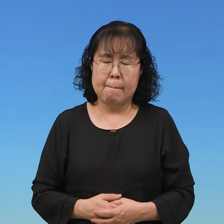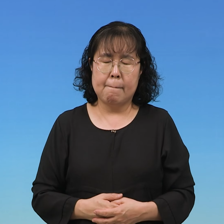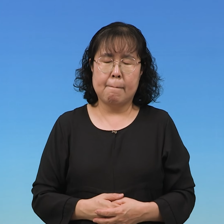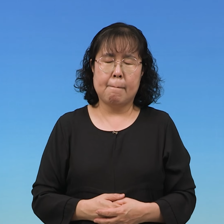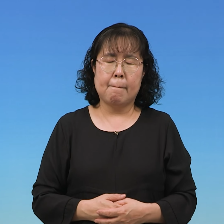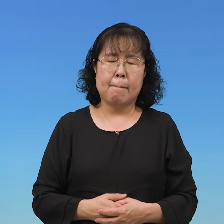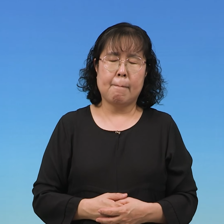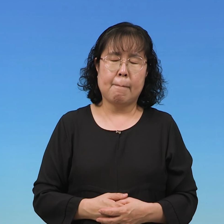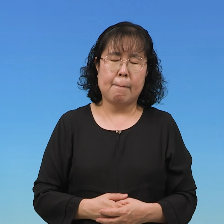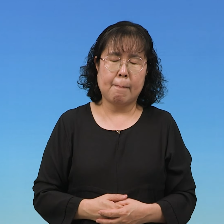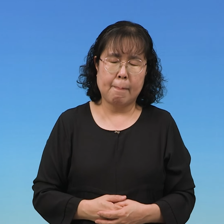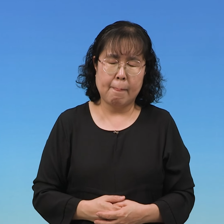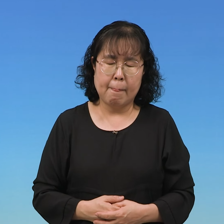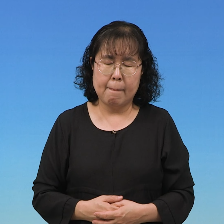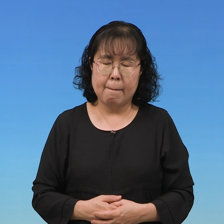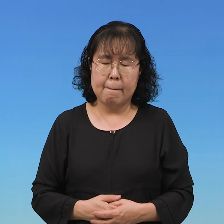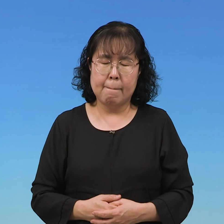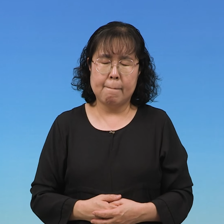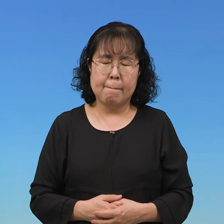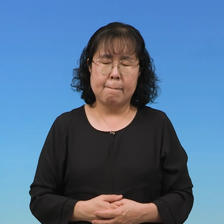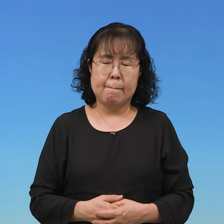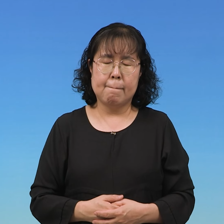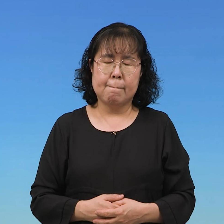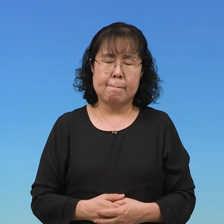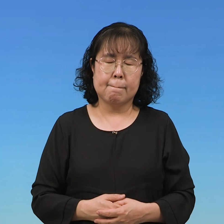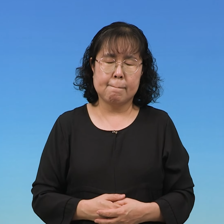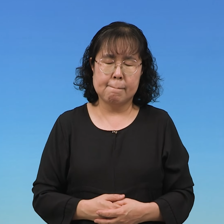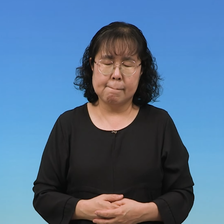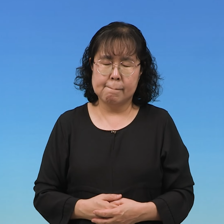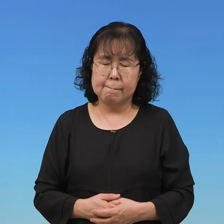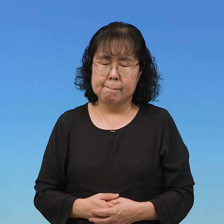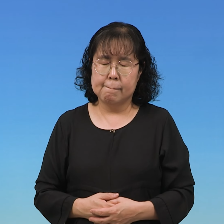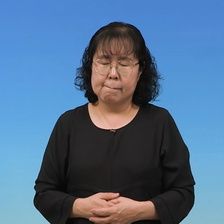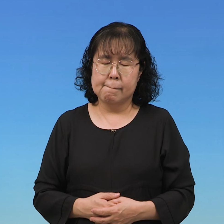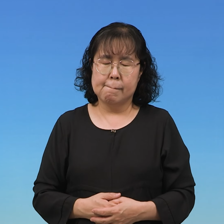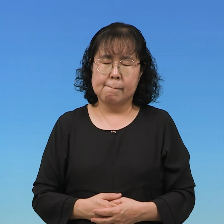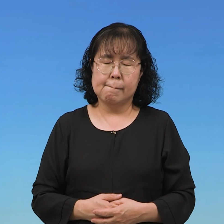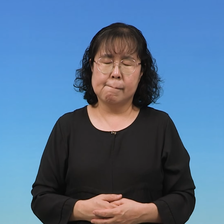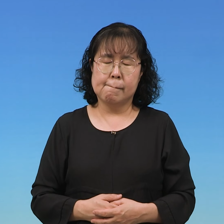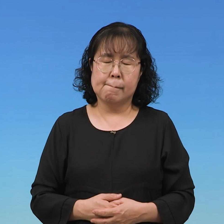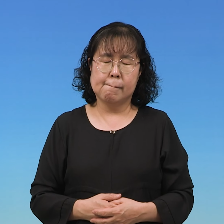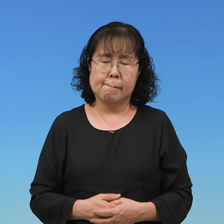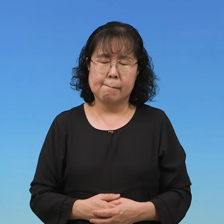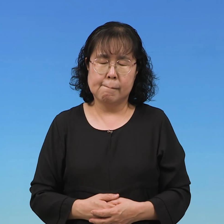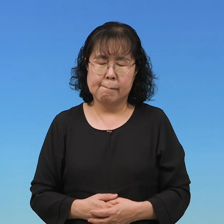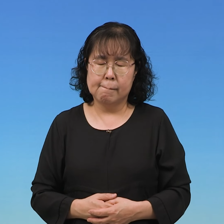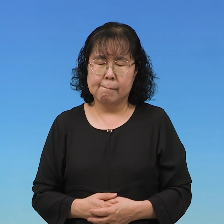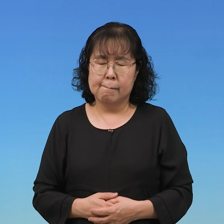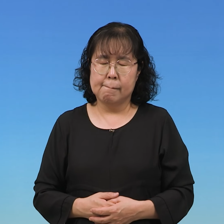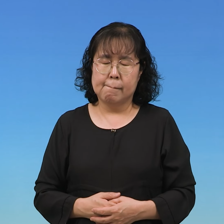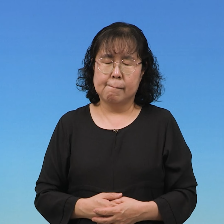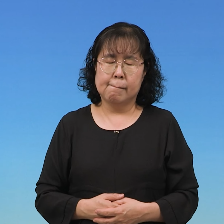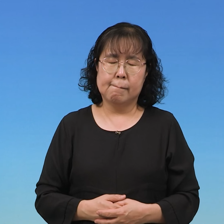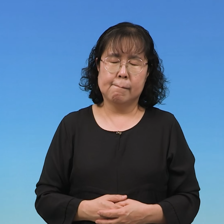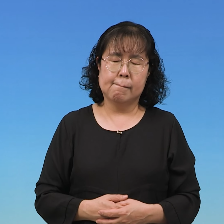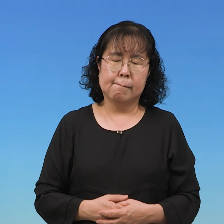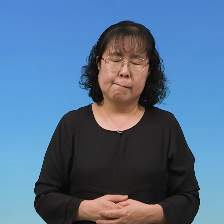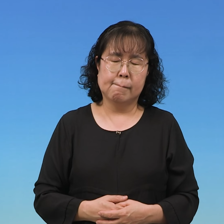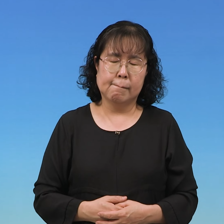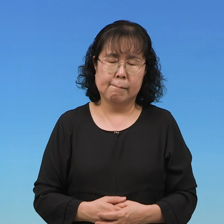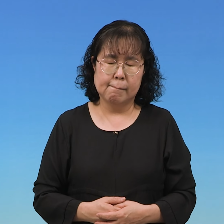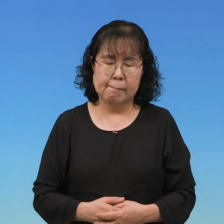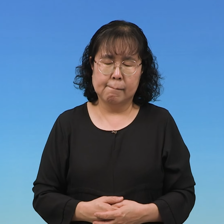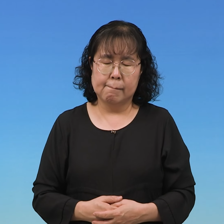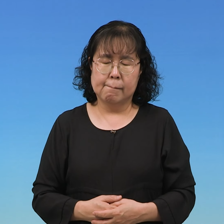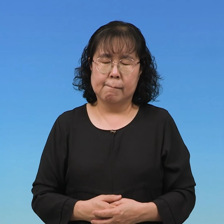우리가 신뢰하며 날마다 기억하며 나아갈 수 있는 우리 모두가 될 수 있도록 인도하여 주시옵소서. 아버지, 요셉처럼 우리 꿈 때문에 가슴